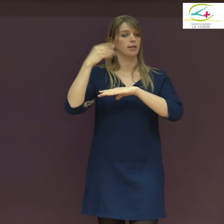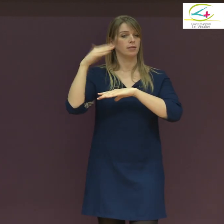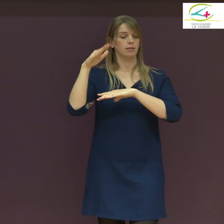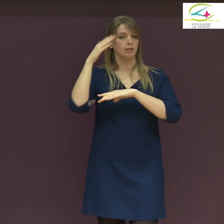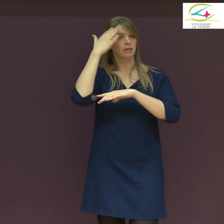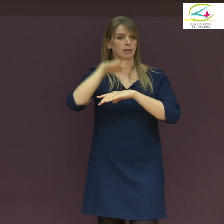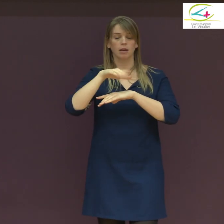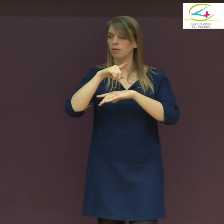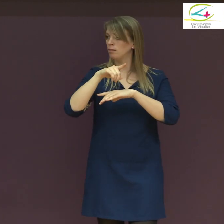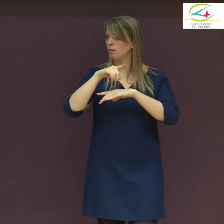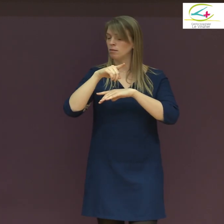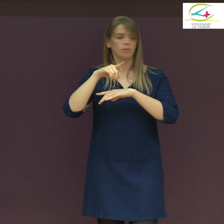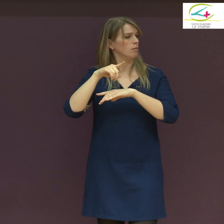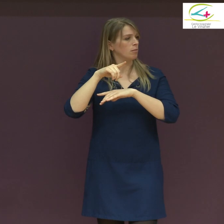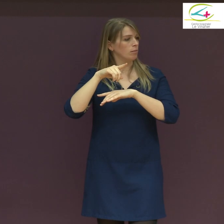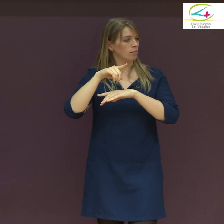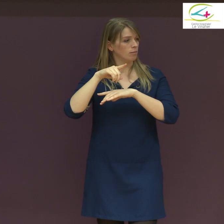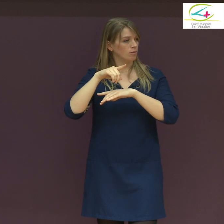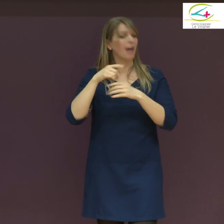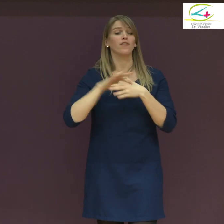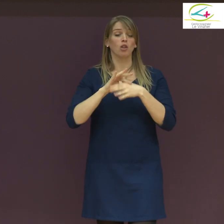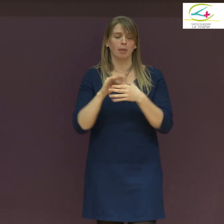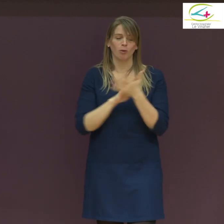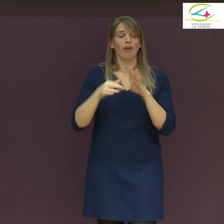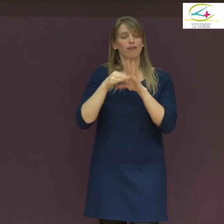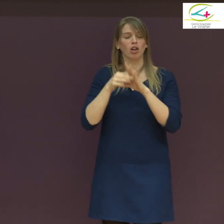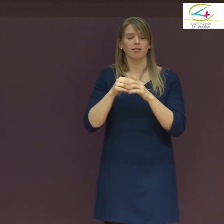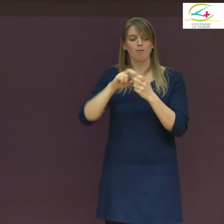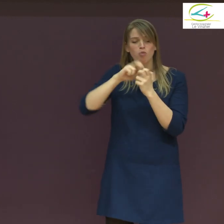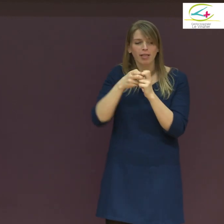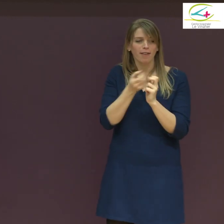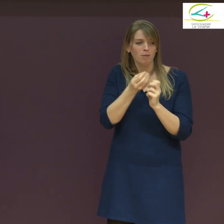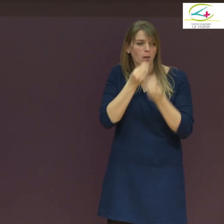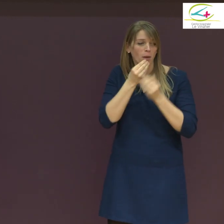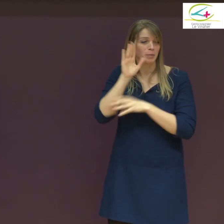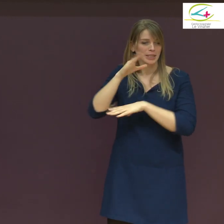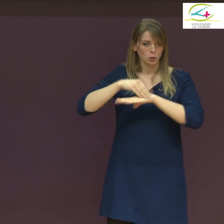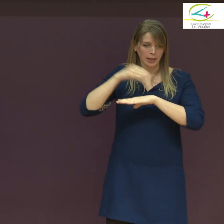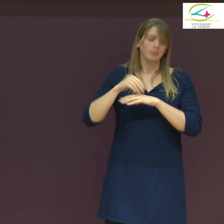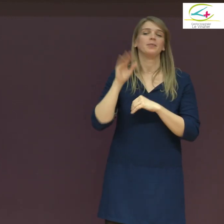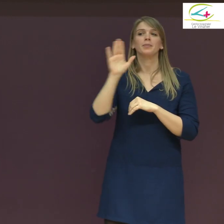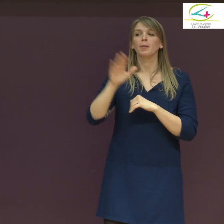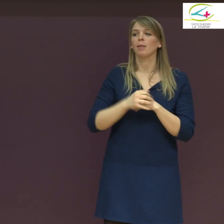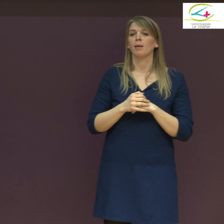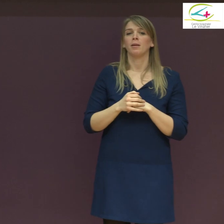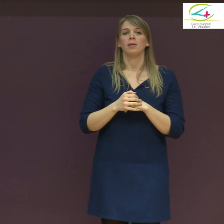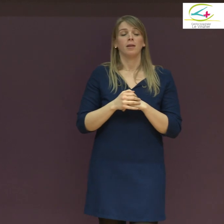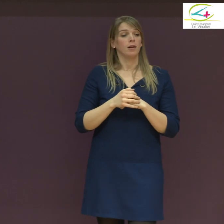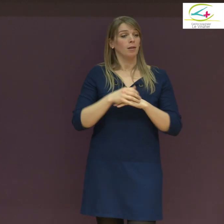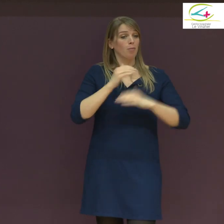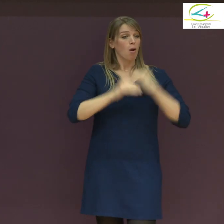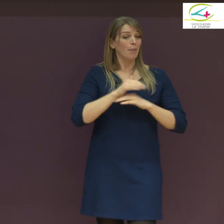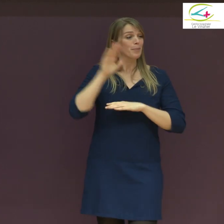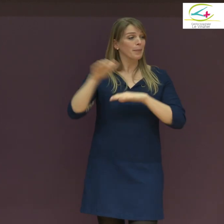a, eh bien, le programme qui a très bien marché, ça a été une démarche d'information et de